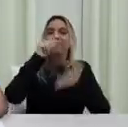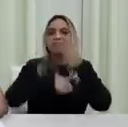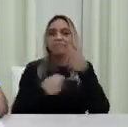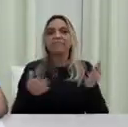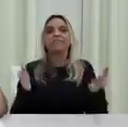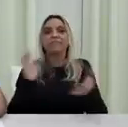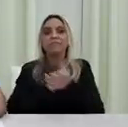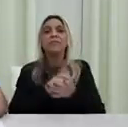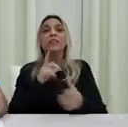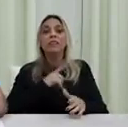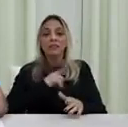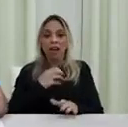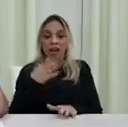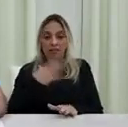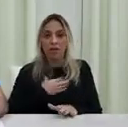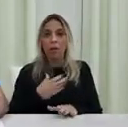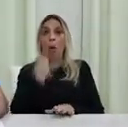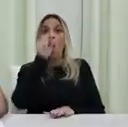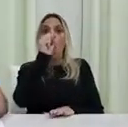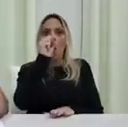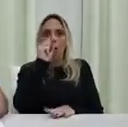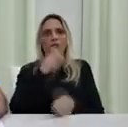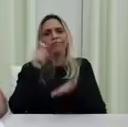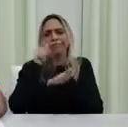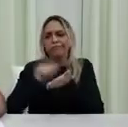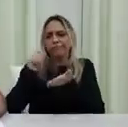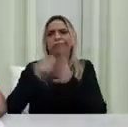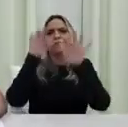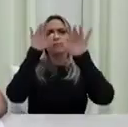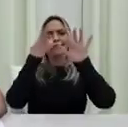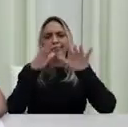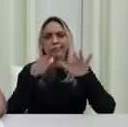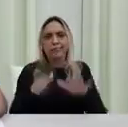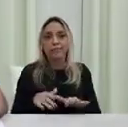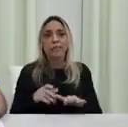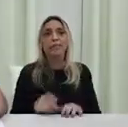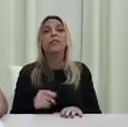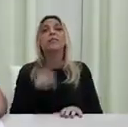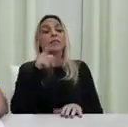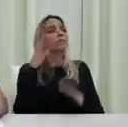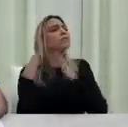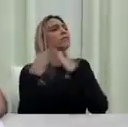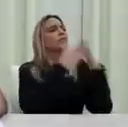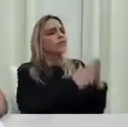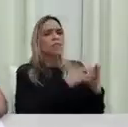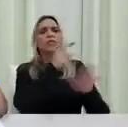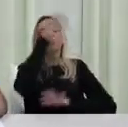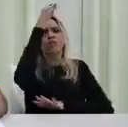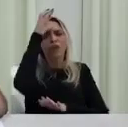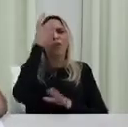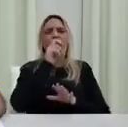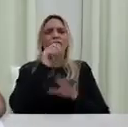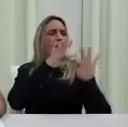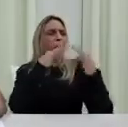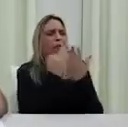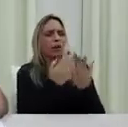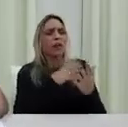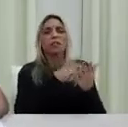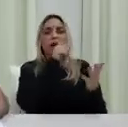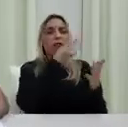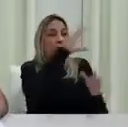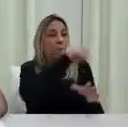também. Tem filho? Quantos filhos? 8 filhos. Mal de idade? Botava os 8 filhos lá. Tá? No vizinho, tio, avô, botava todo